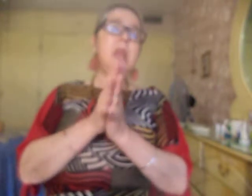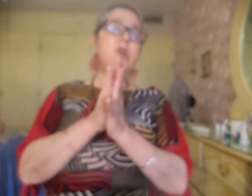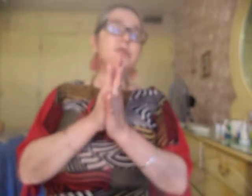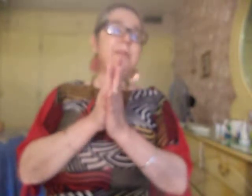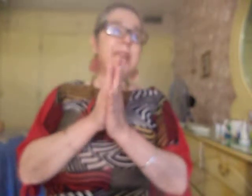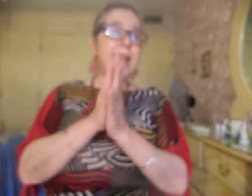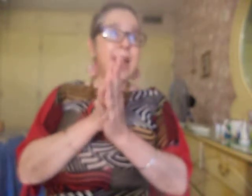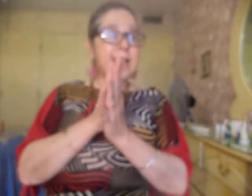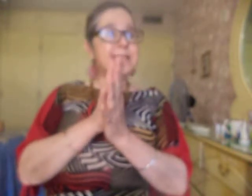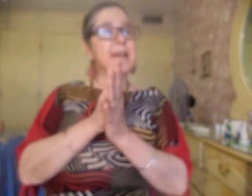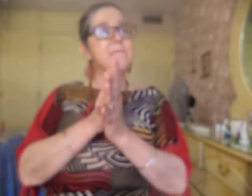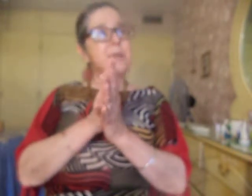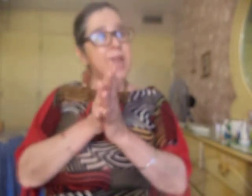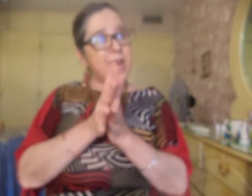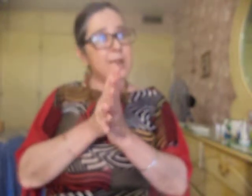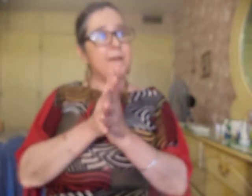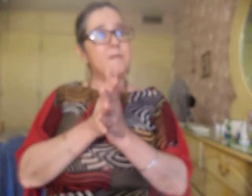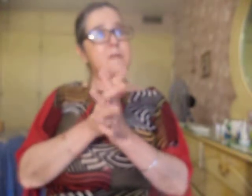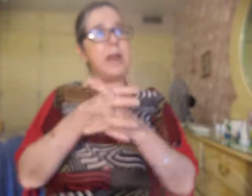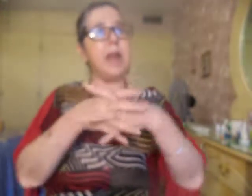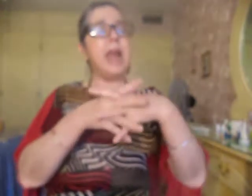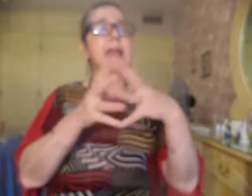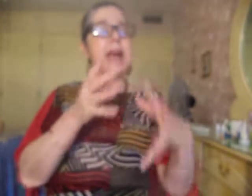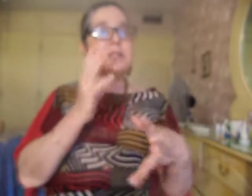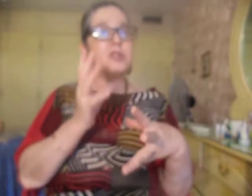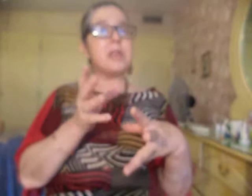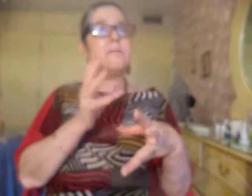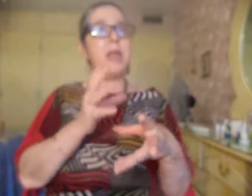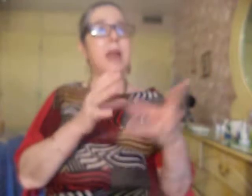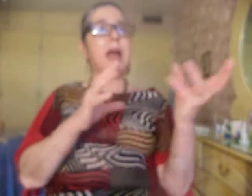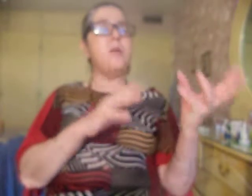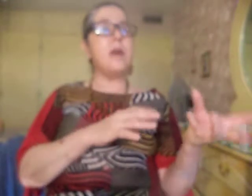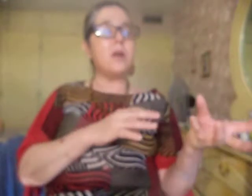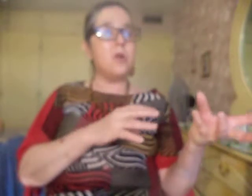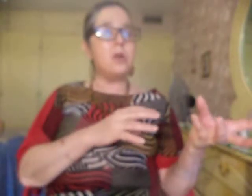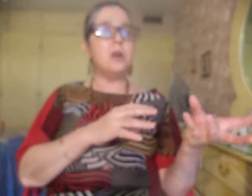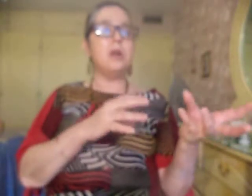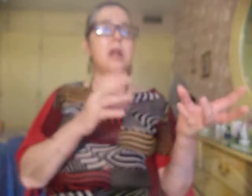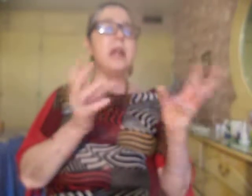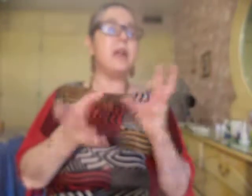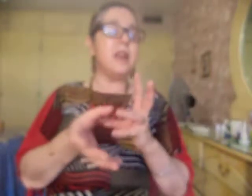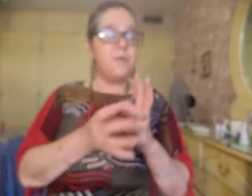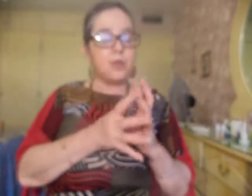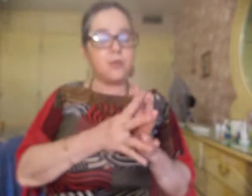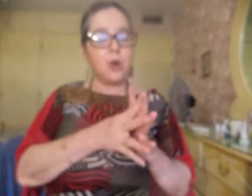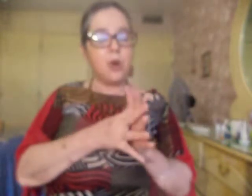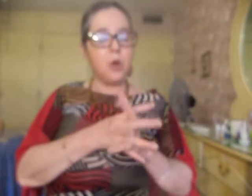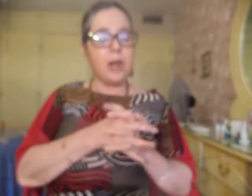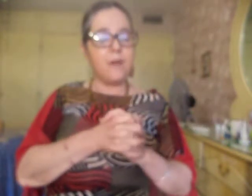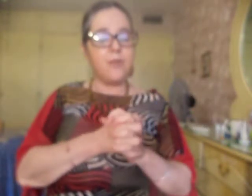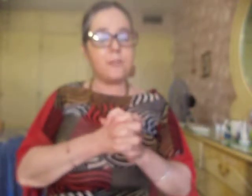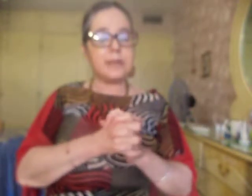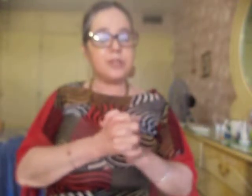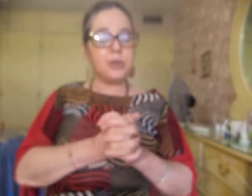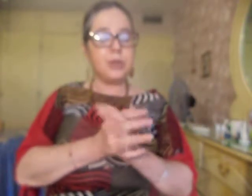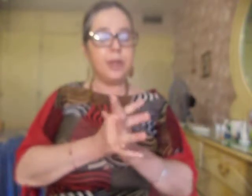los minerales también, el calcio también ayuda con el fósforo, con la formación de